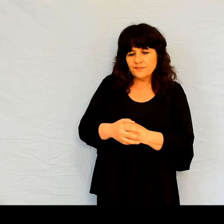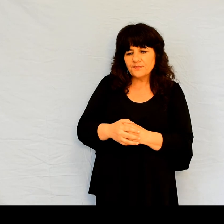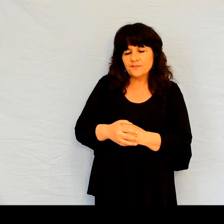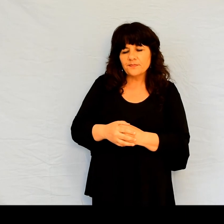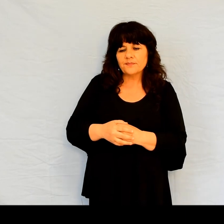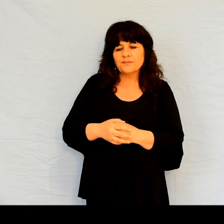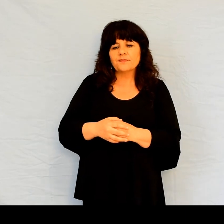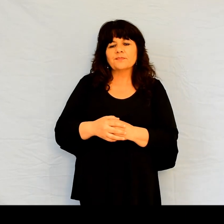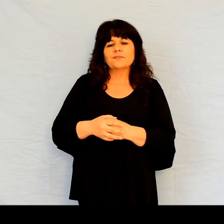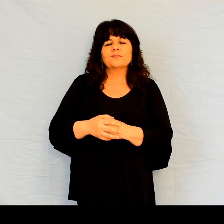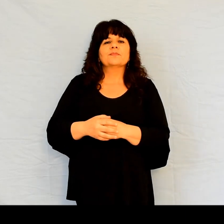Jésus vint.